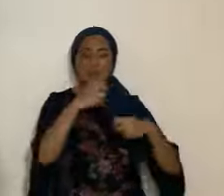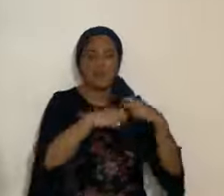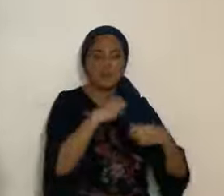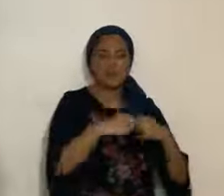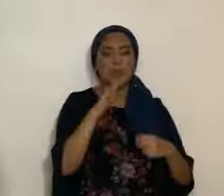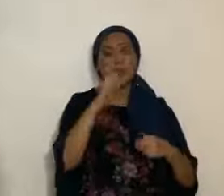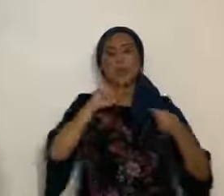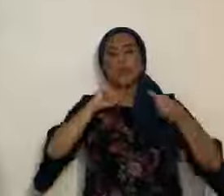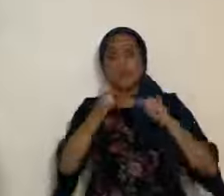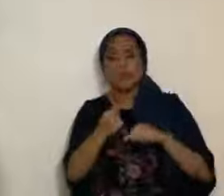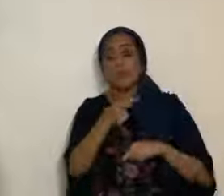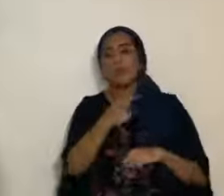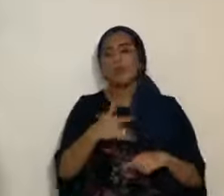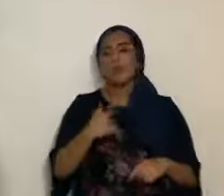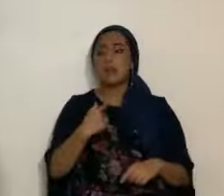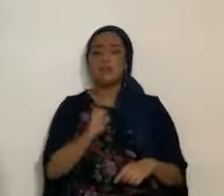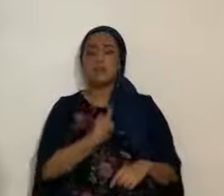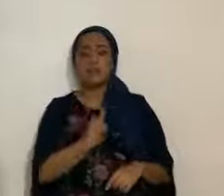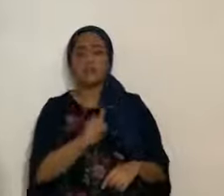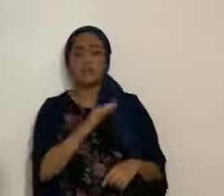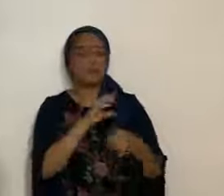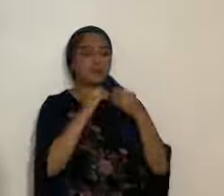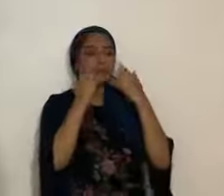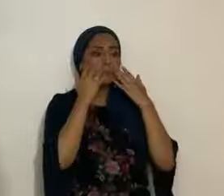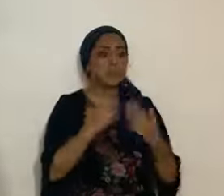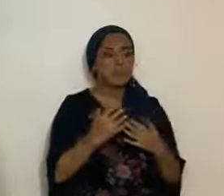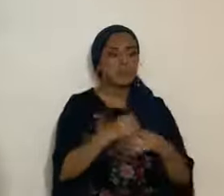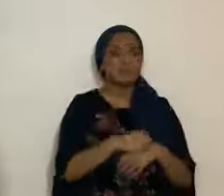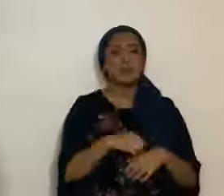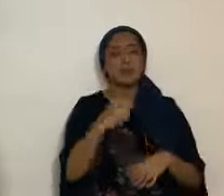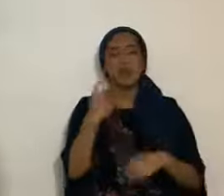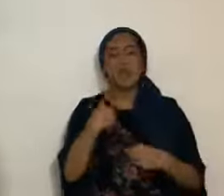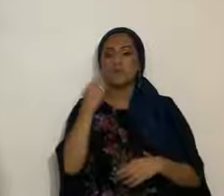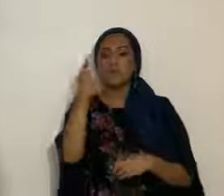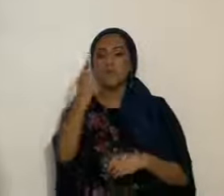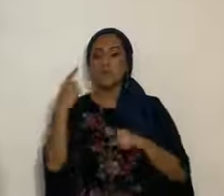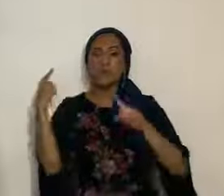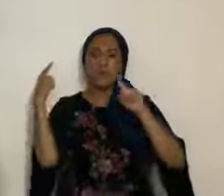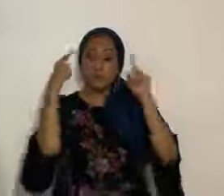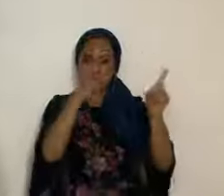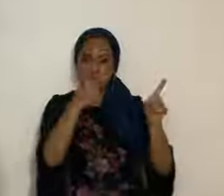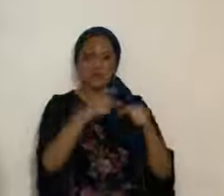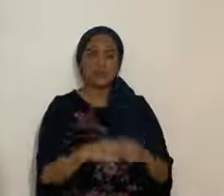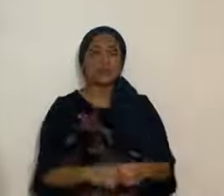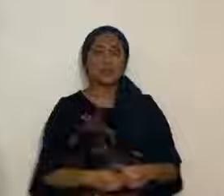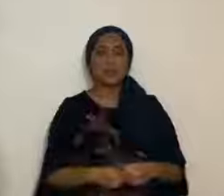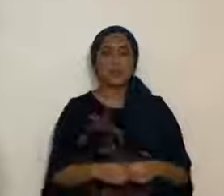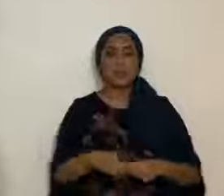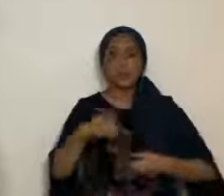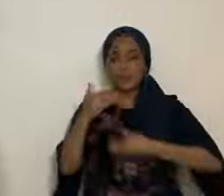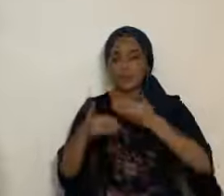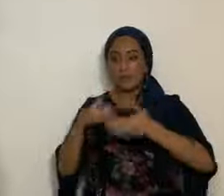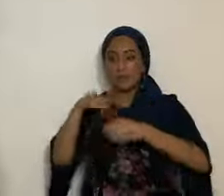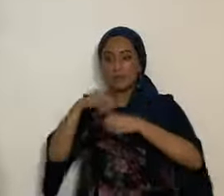su soledad, su tristeza, tenía un solo propósito: desarrollar en José el